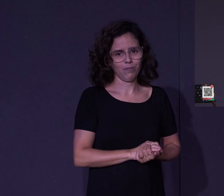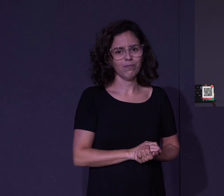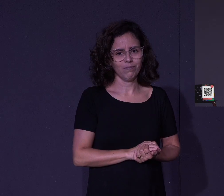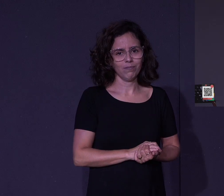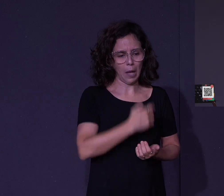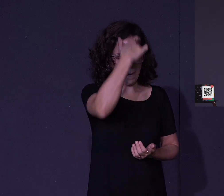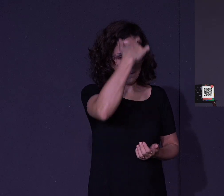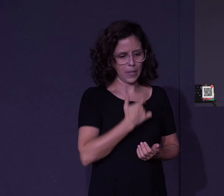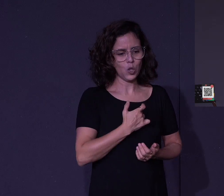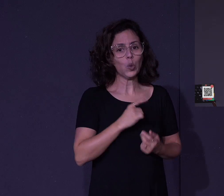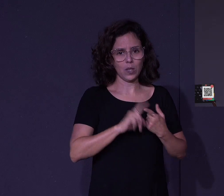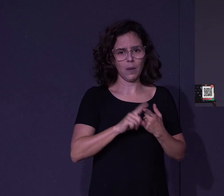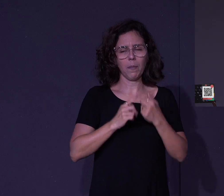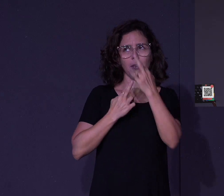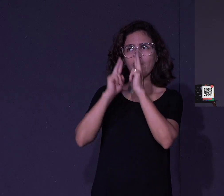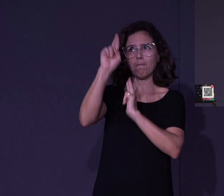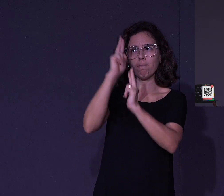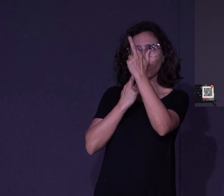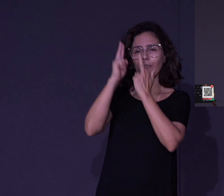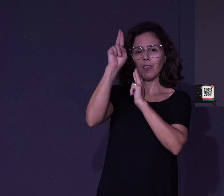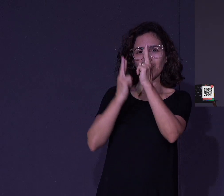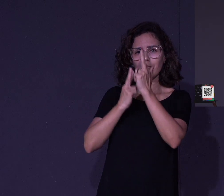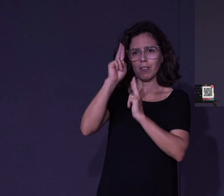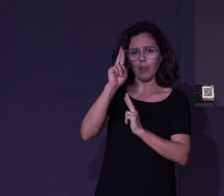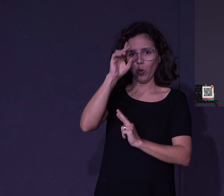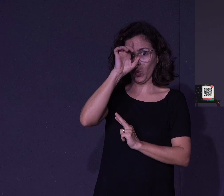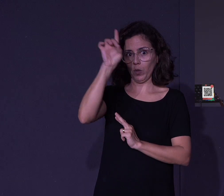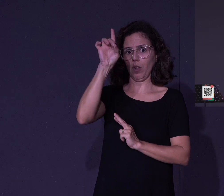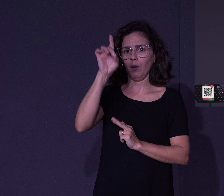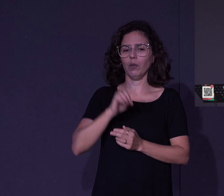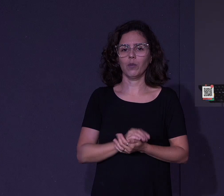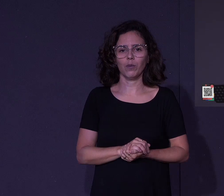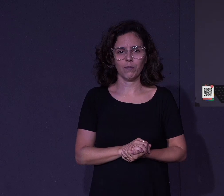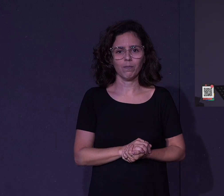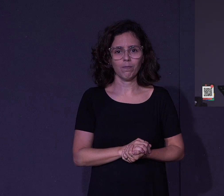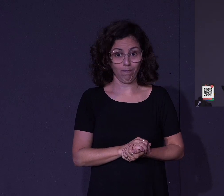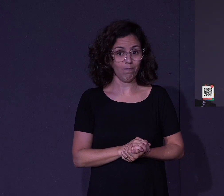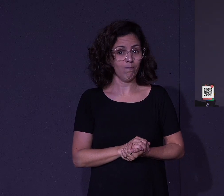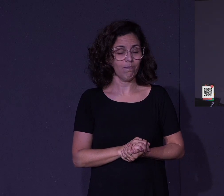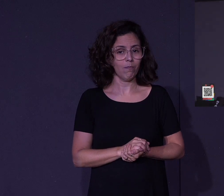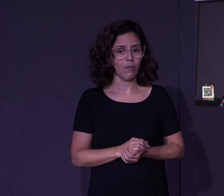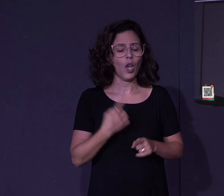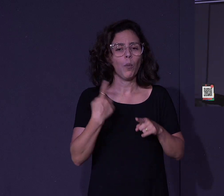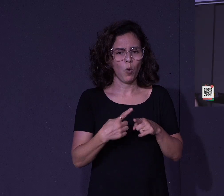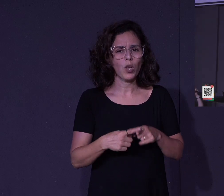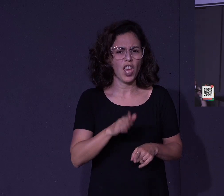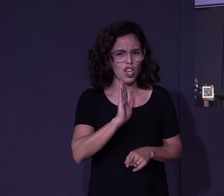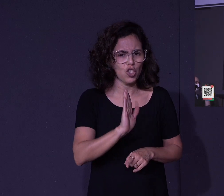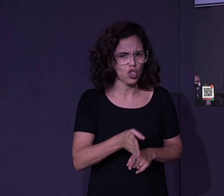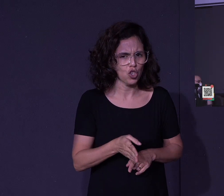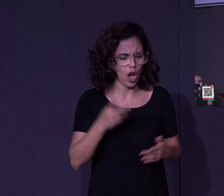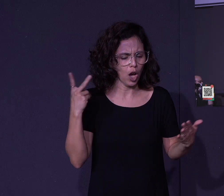Total. No tempo de seminário, eu lembro de uma criança que não conseguia nos casos apresentados em